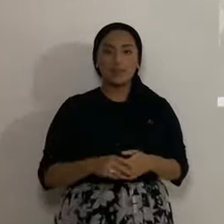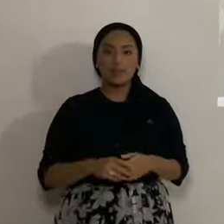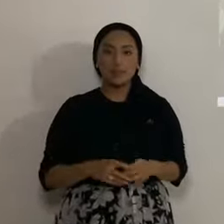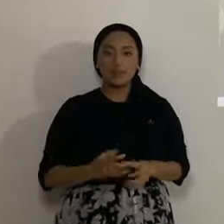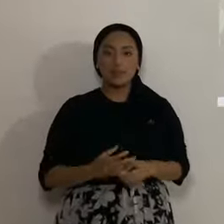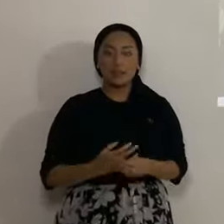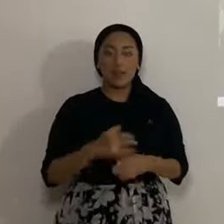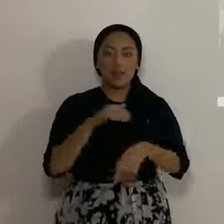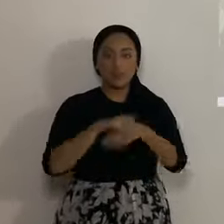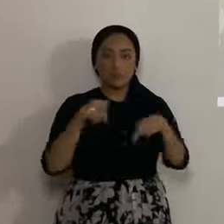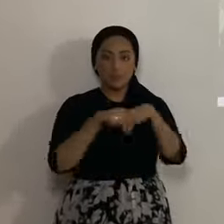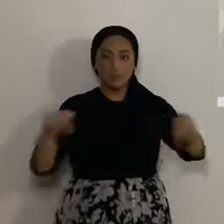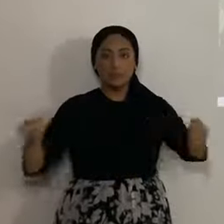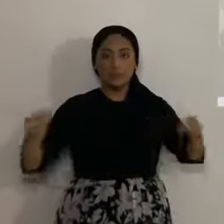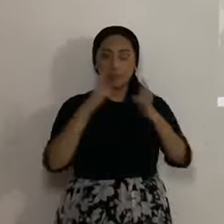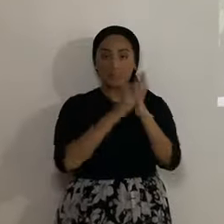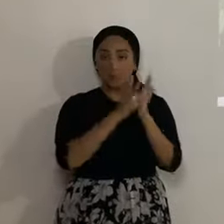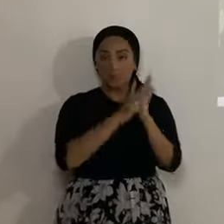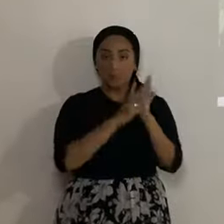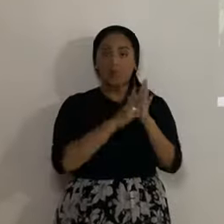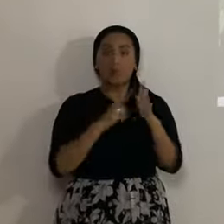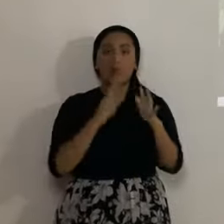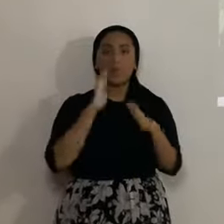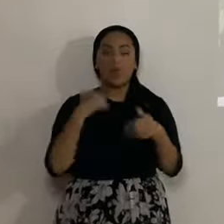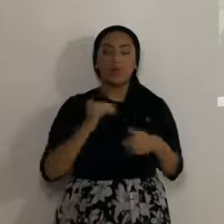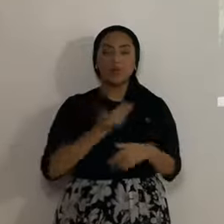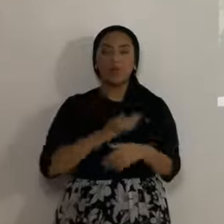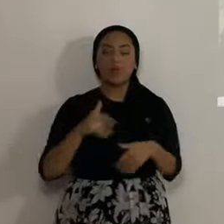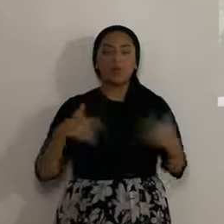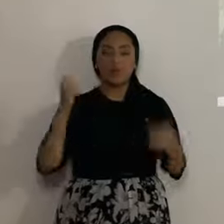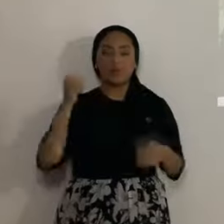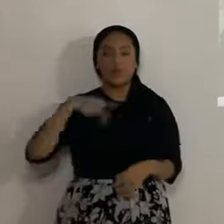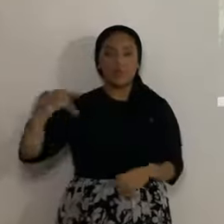Miren, en la descripción del video van a estar nuestros WhatsApp.